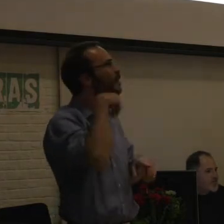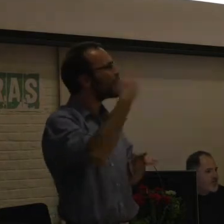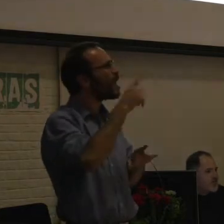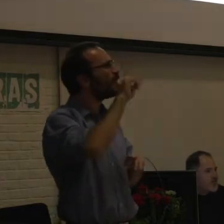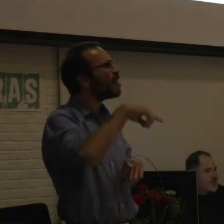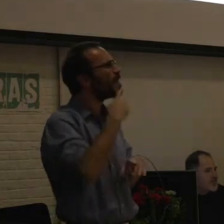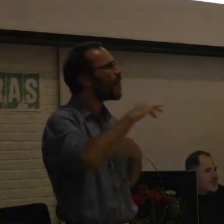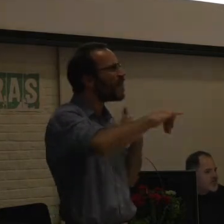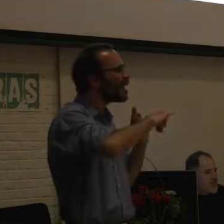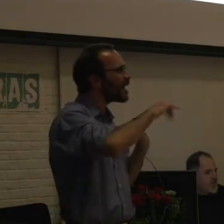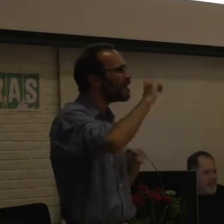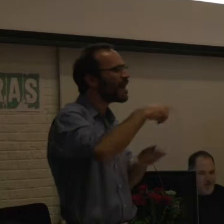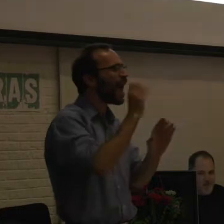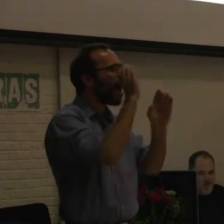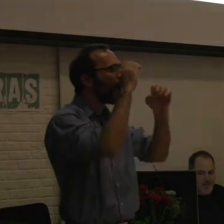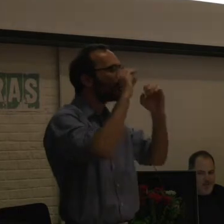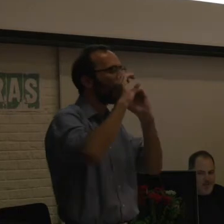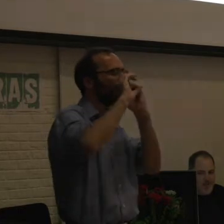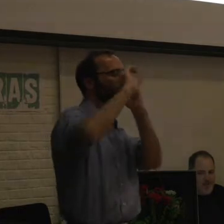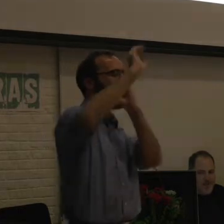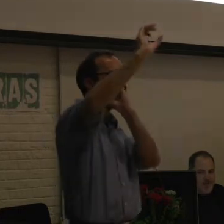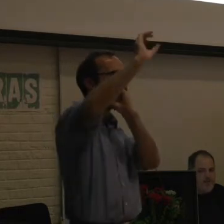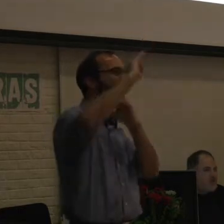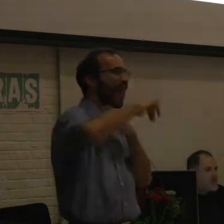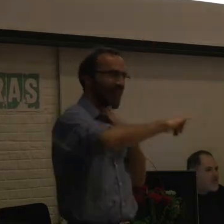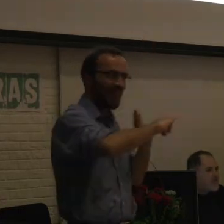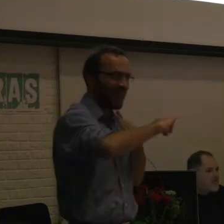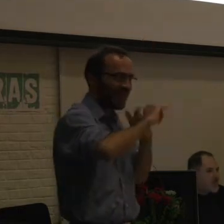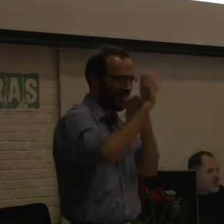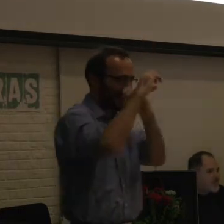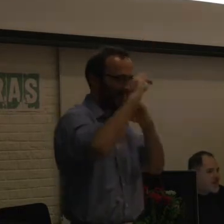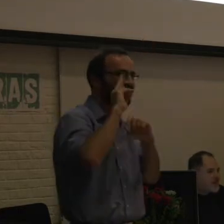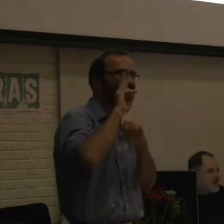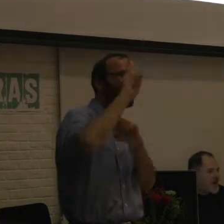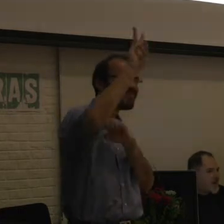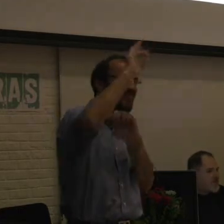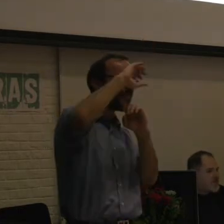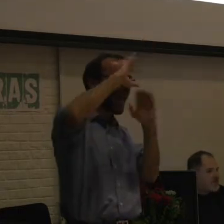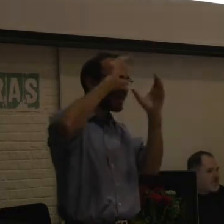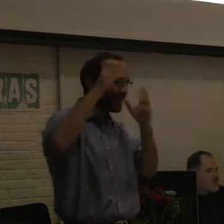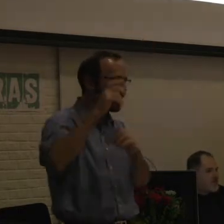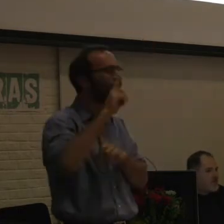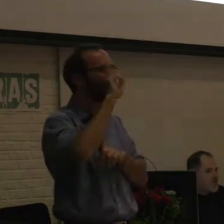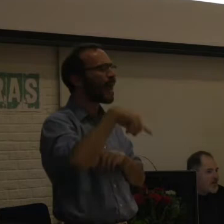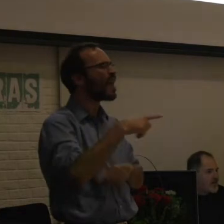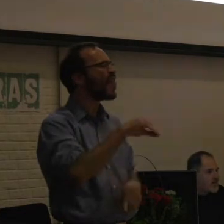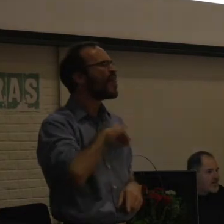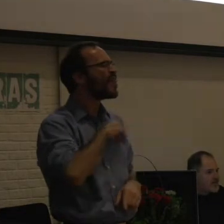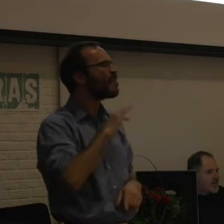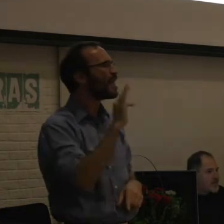Astronómico, que es una maravilla arquitectónica. También me acerco en el libro al Cementerio Británico, que está cerca